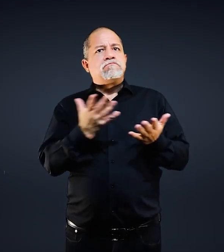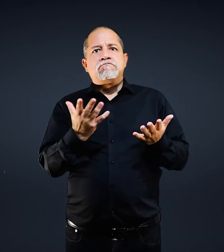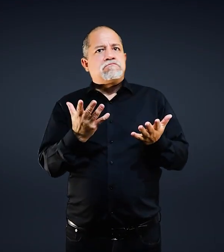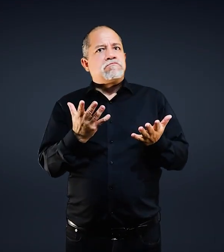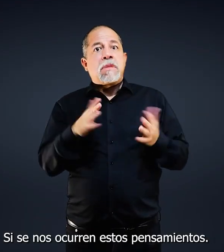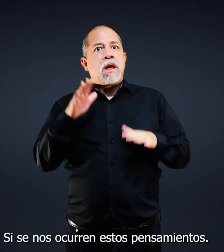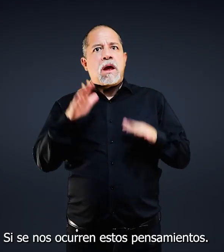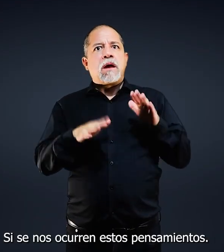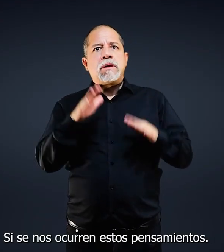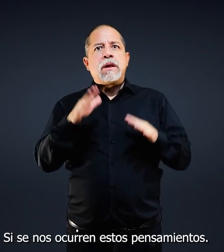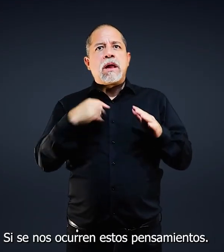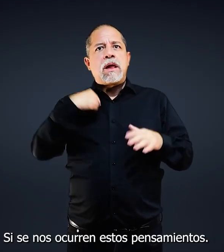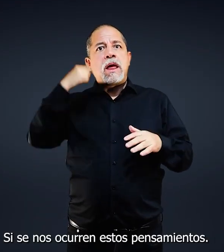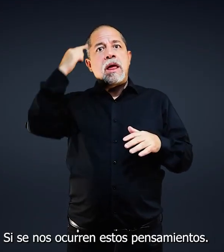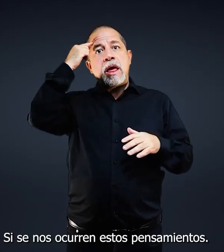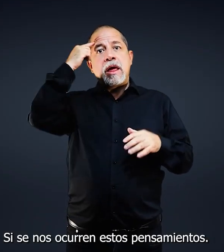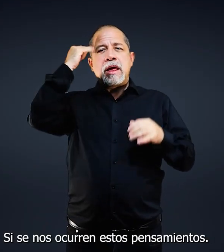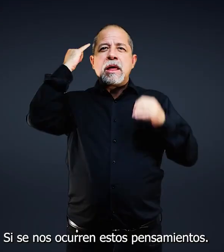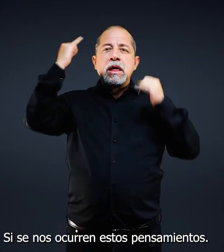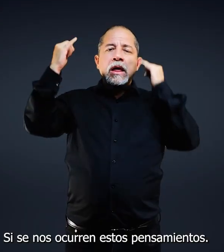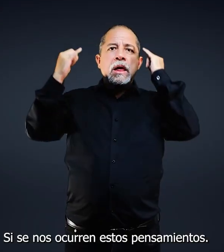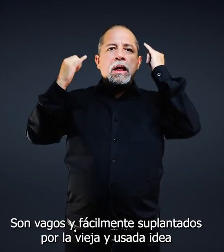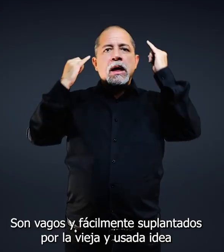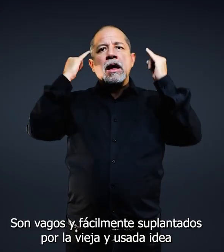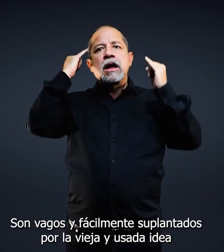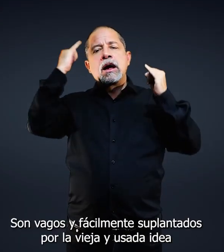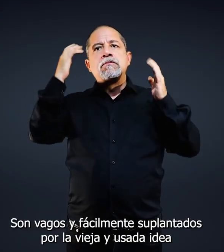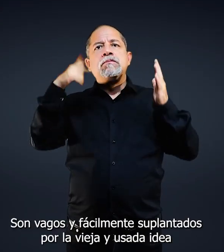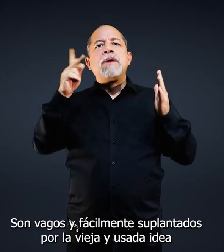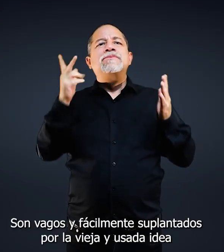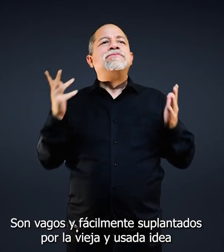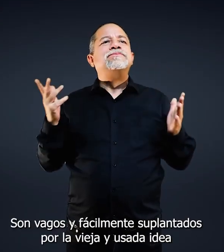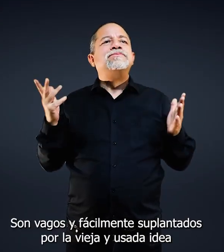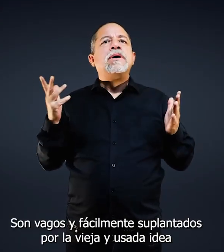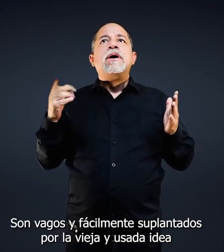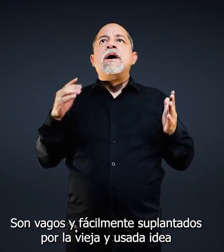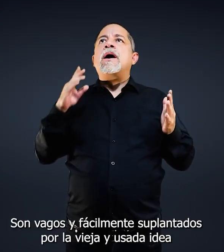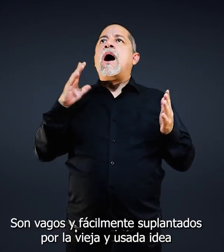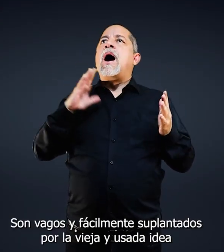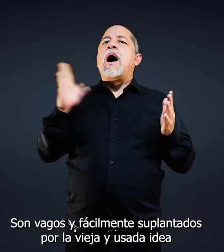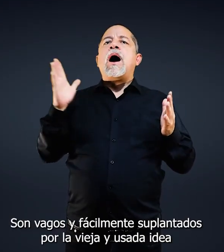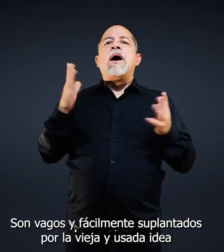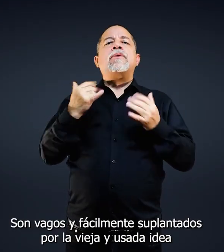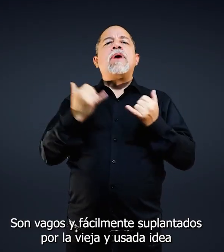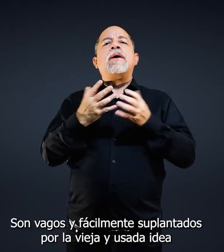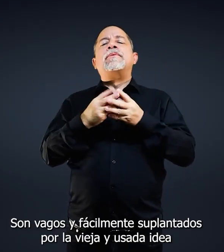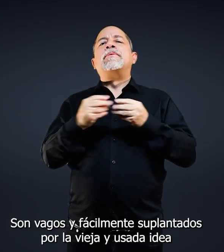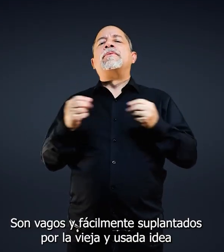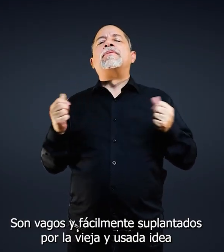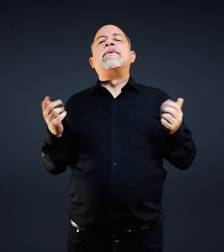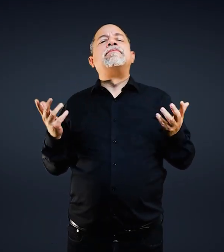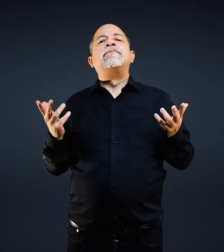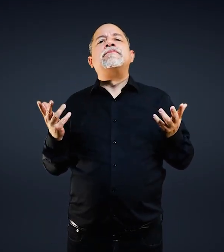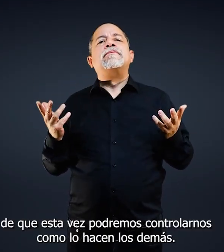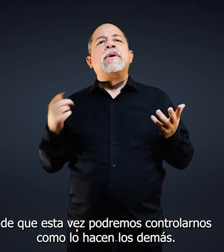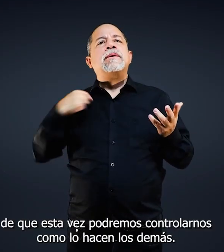Si se nos ocurren estos pensamientos, son vagos y fácilmente suplantados por la vieja y usada idea de que esta